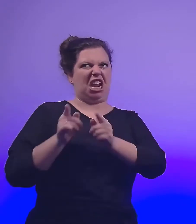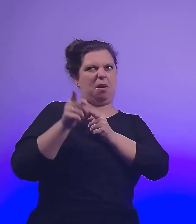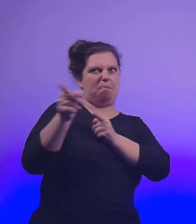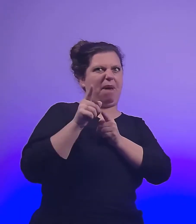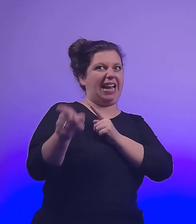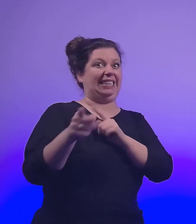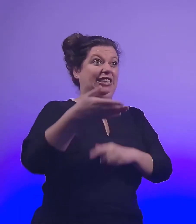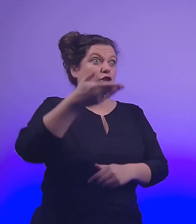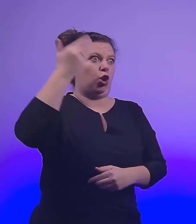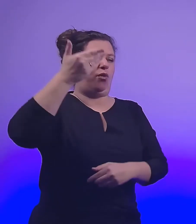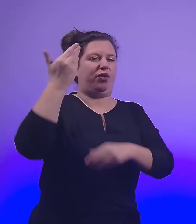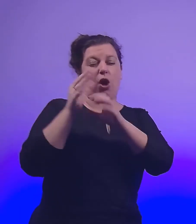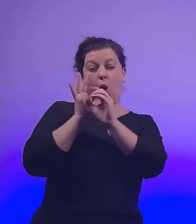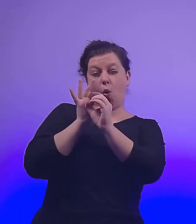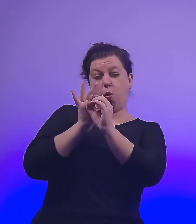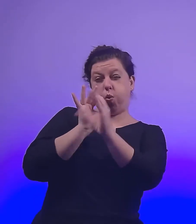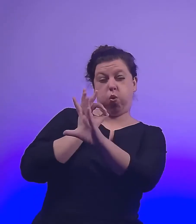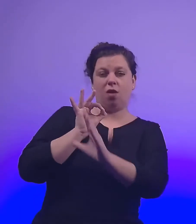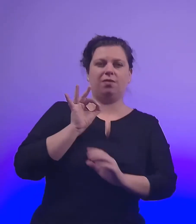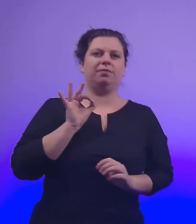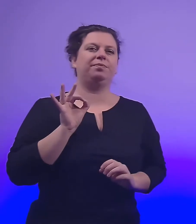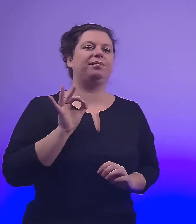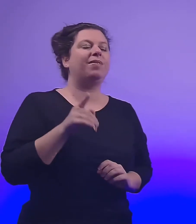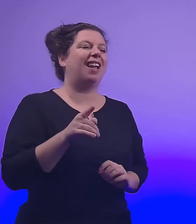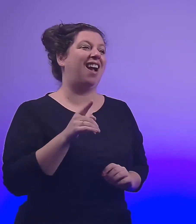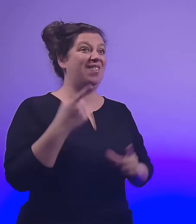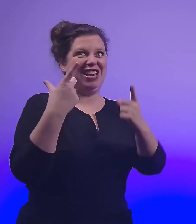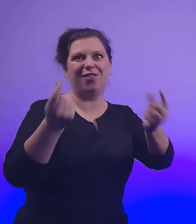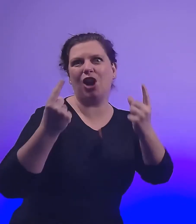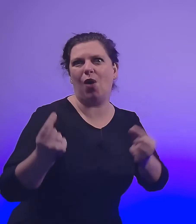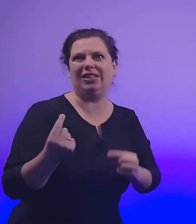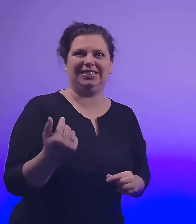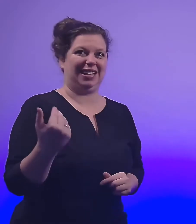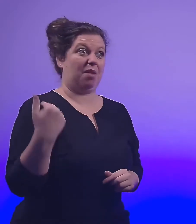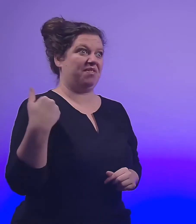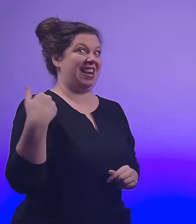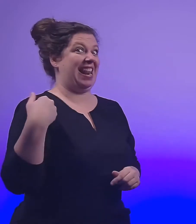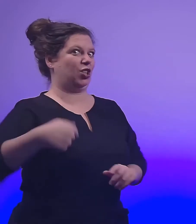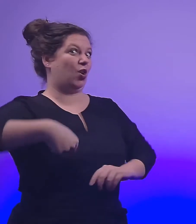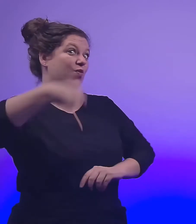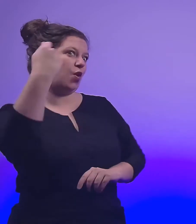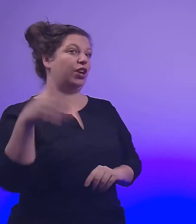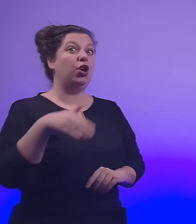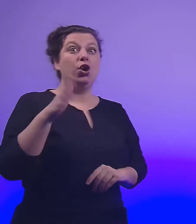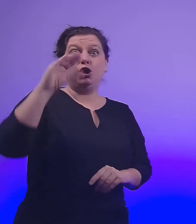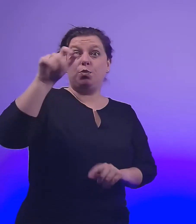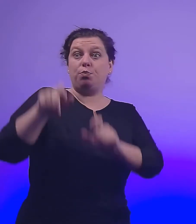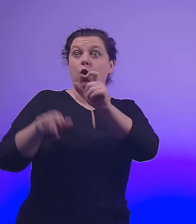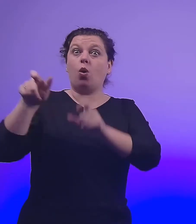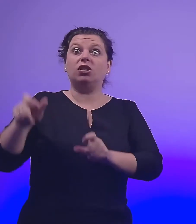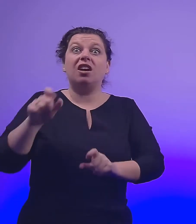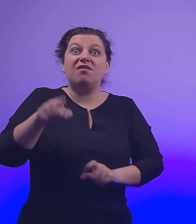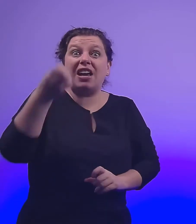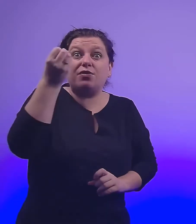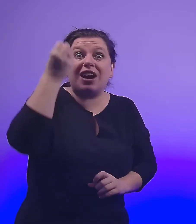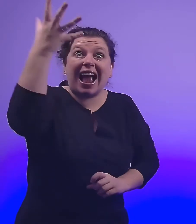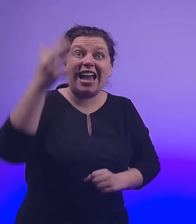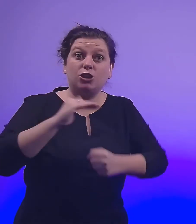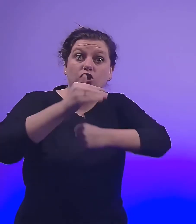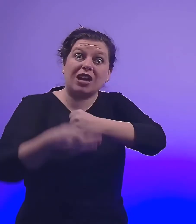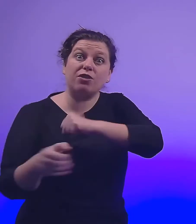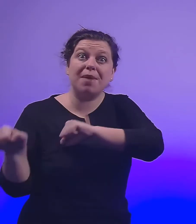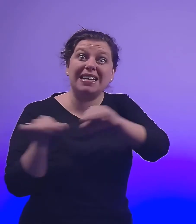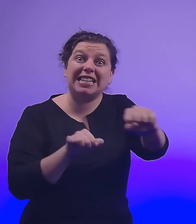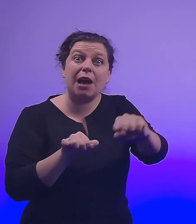echt superleuk vond trouwens. Ja? Daardoor hebben wij natuurlijk gewonnen dat de buurjongens niet het schild bij zich hadden. En wij wel. Ja. Dus